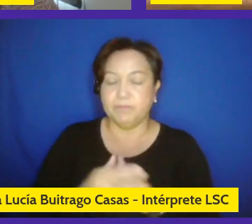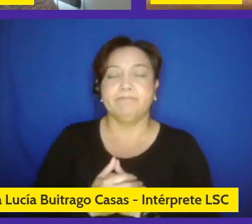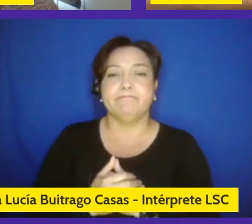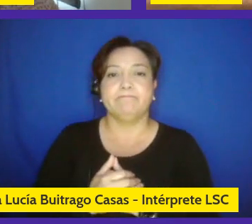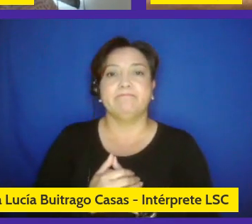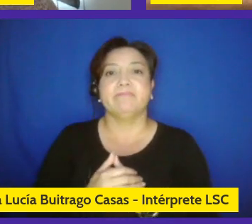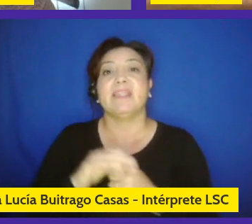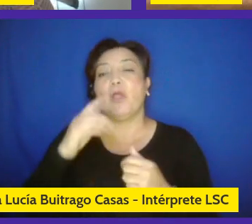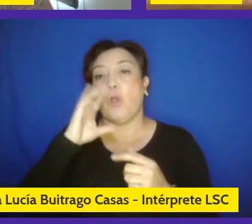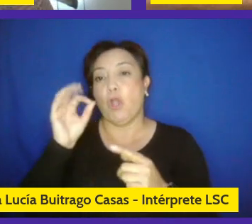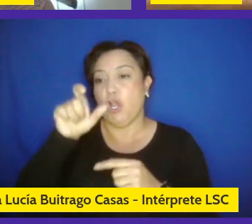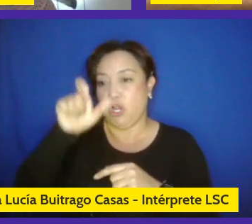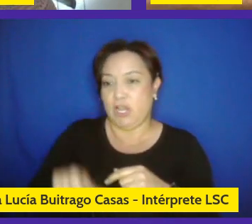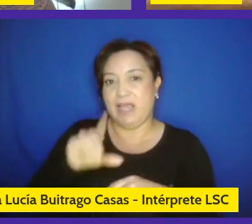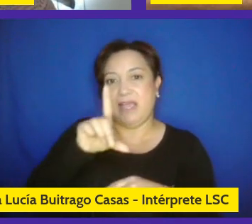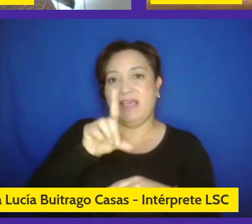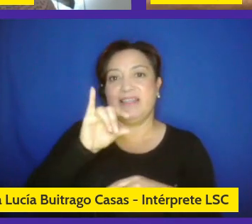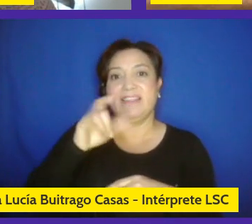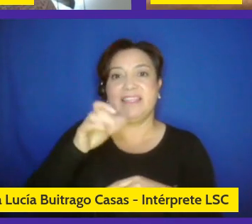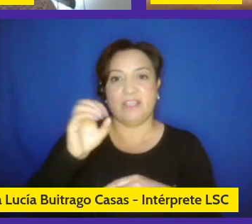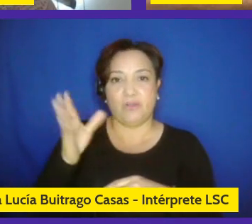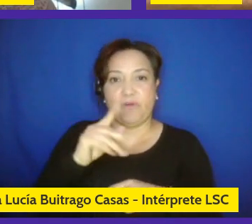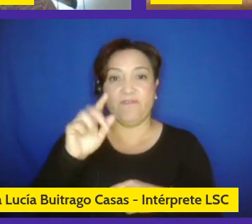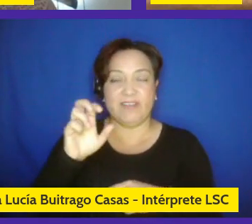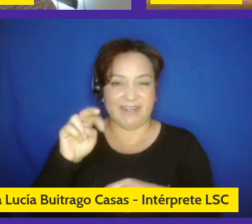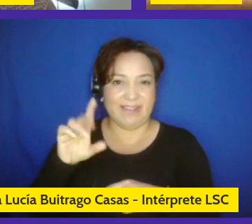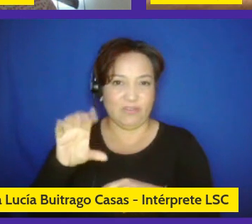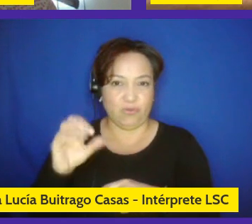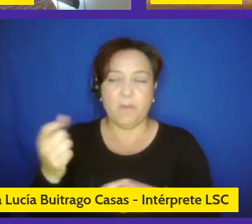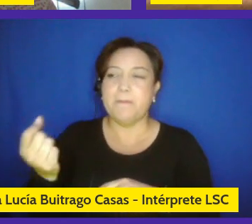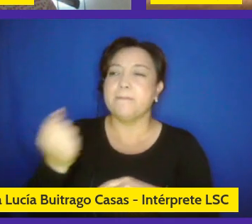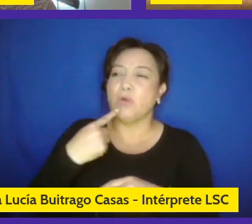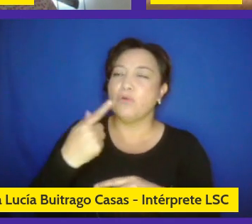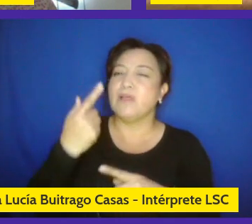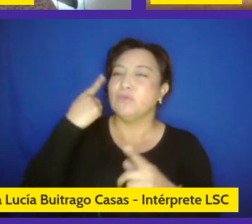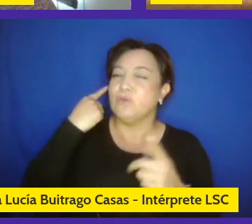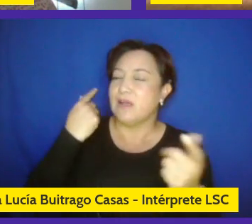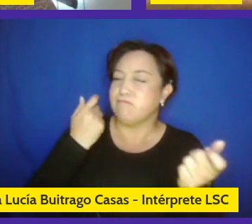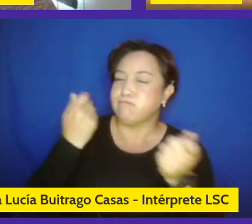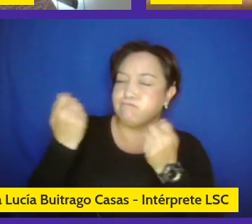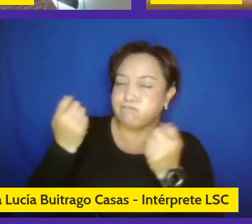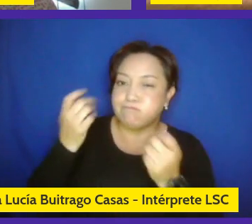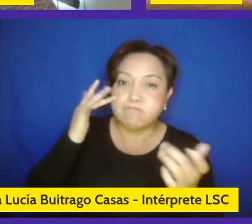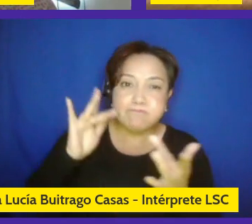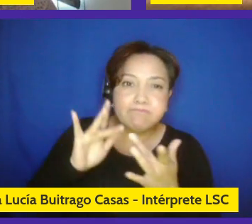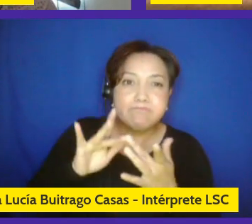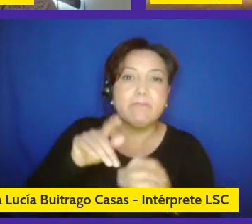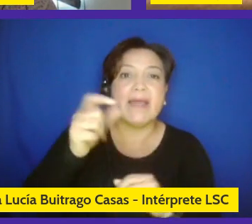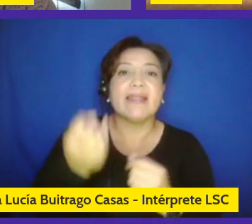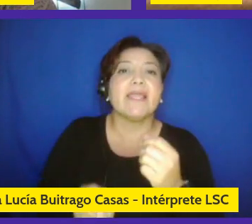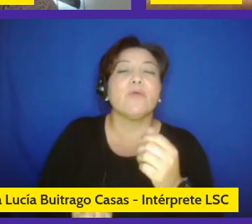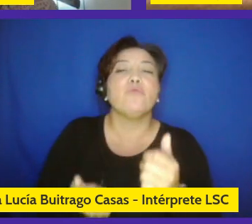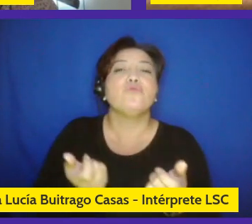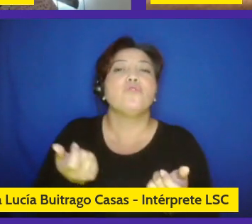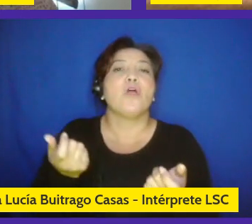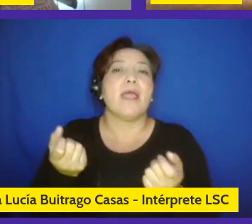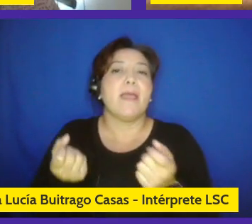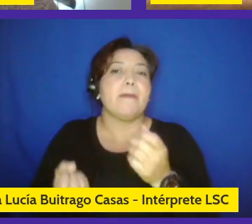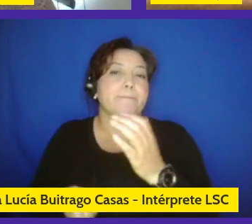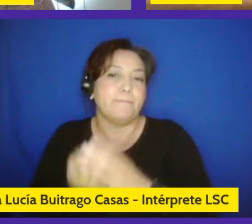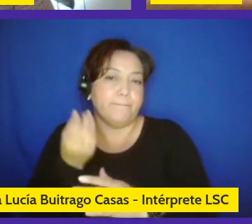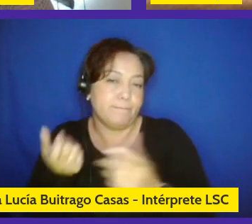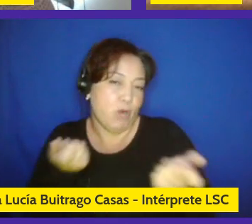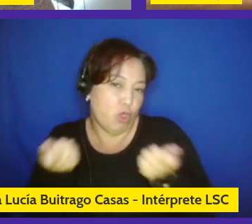Fernando, que nuevamente nos pregunta, ¿qué estrategia se puede emplear para atraer a un productor para ser el distribuidor de su